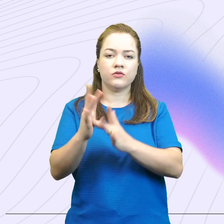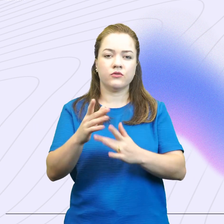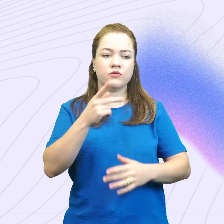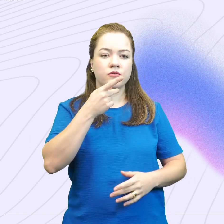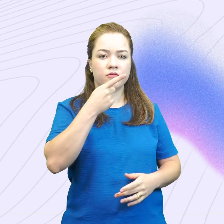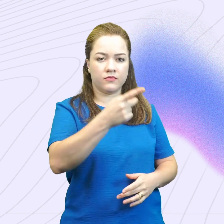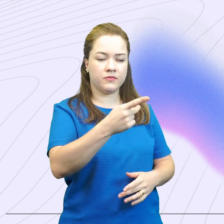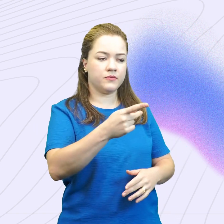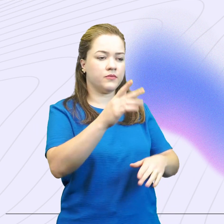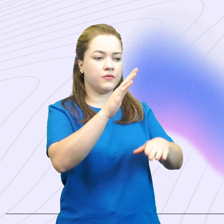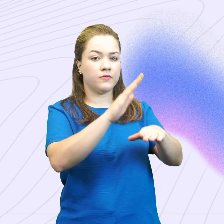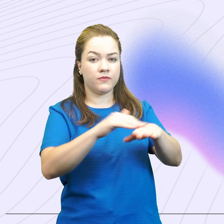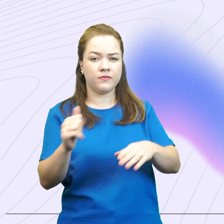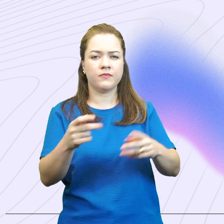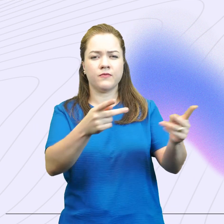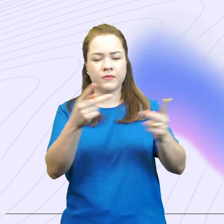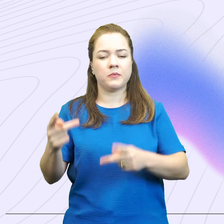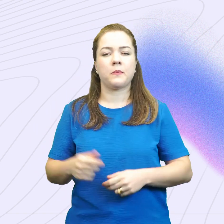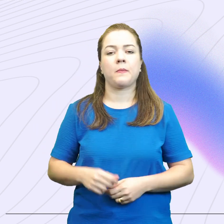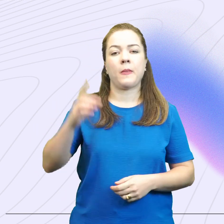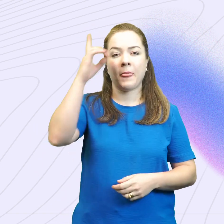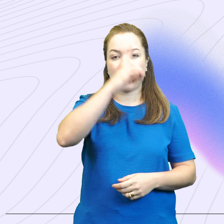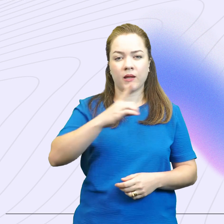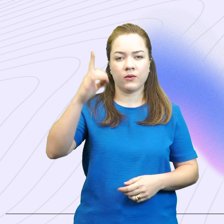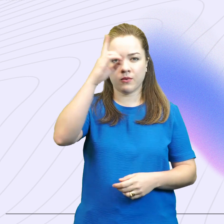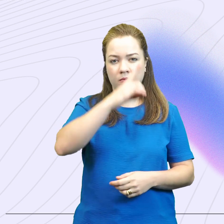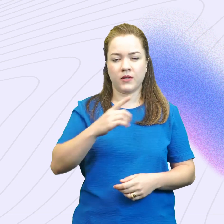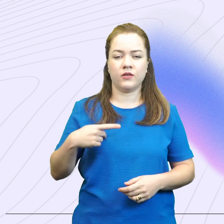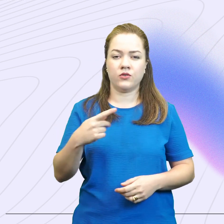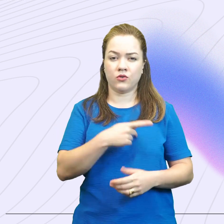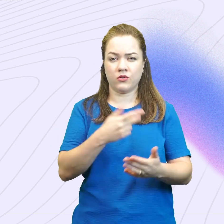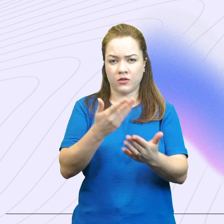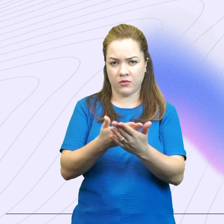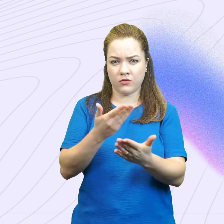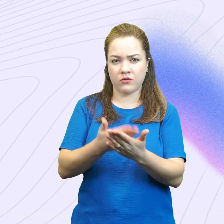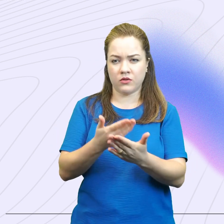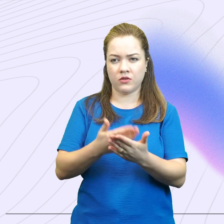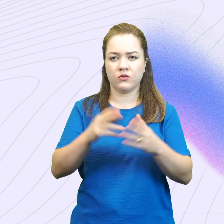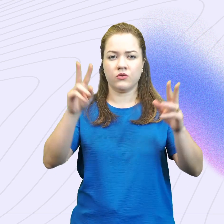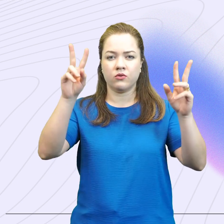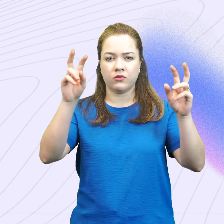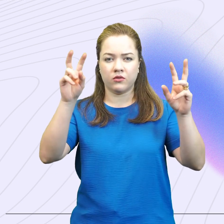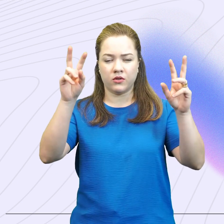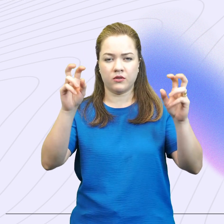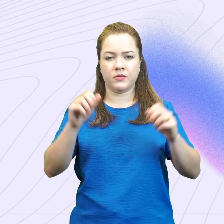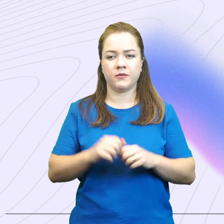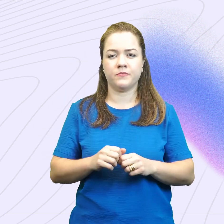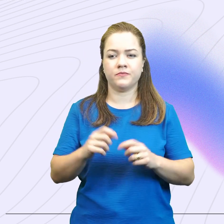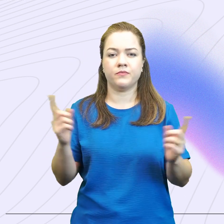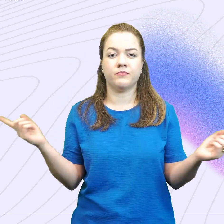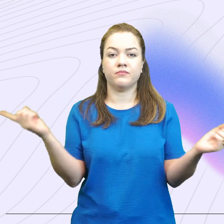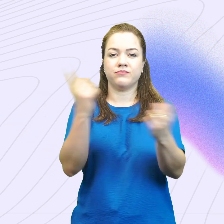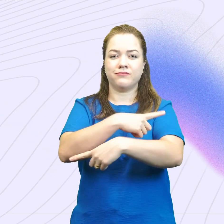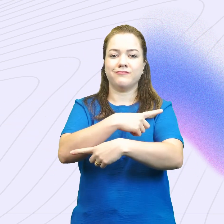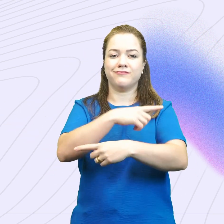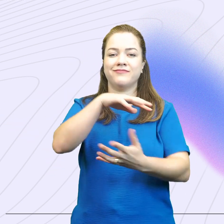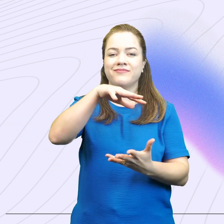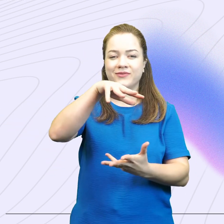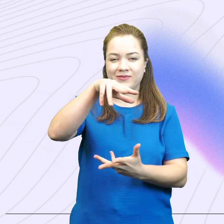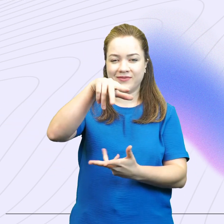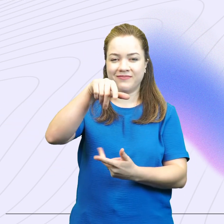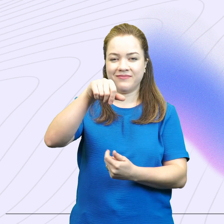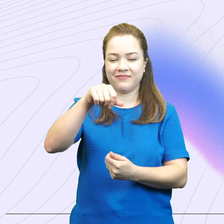comigo. Aos domingos, nós estamos tratando aqui na igreja a respeito do tema na contramão do mundo.